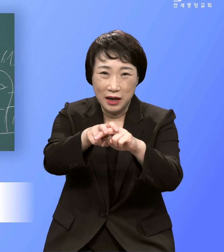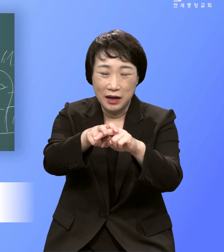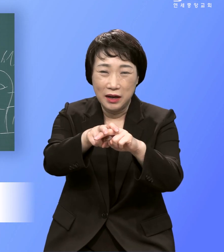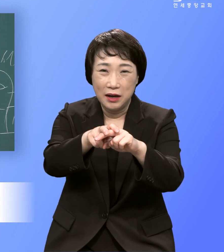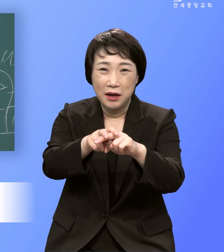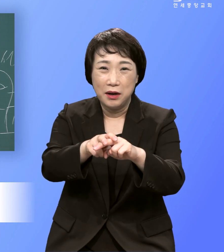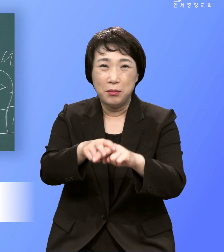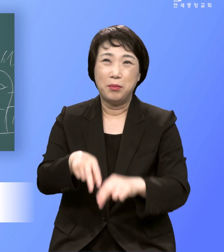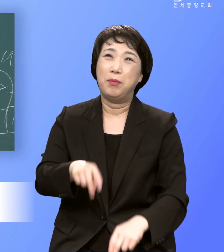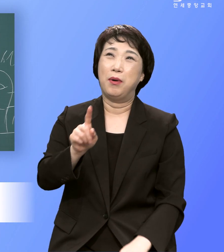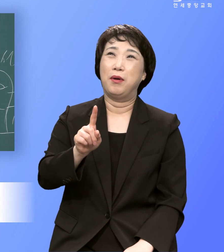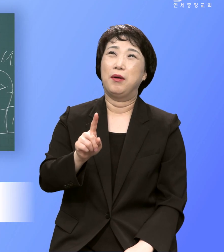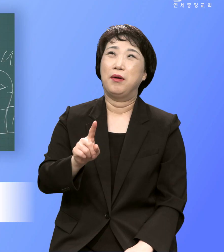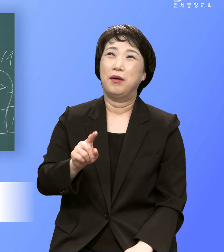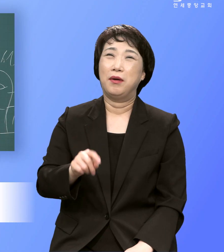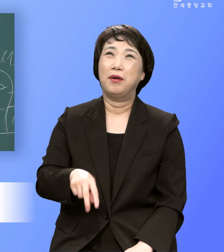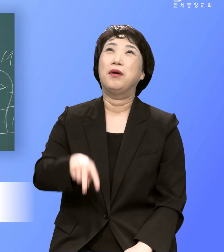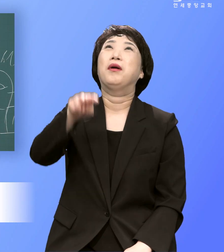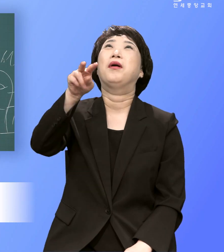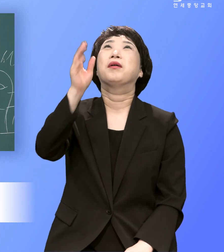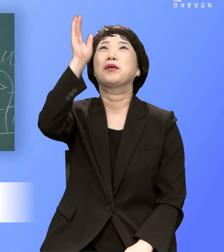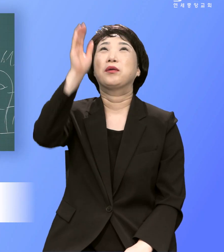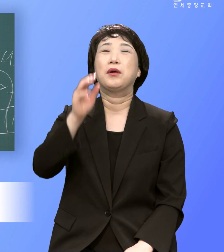살아있는 죽은 사람이나 똑같아.